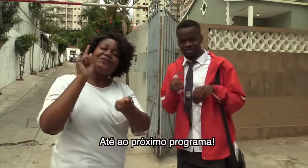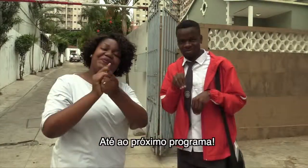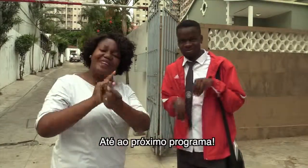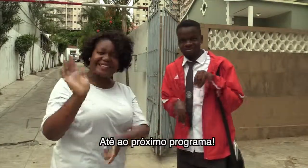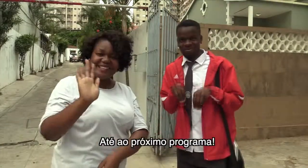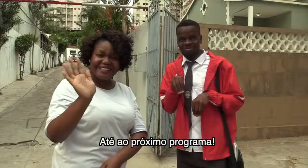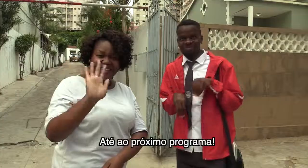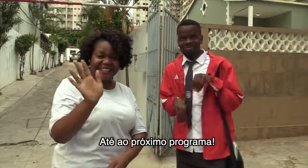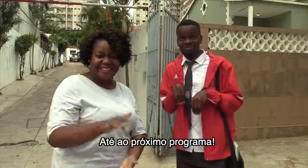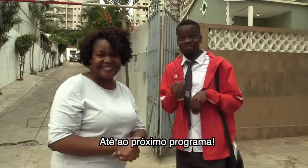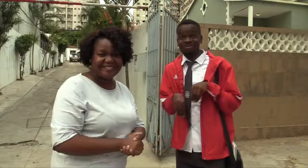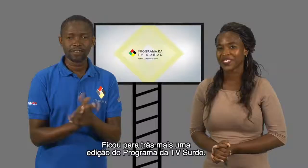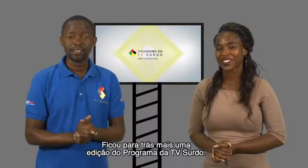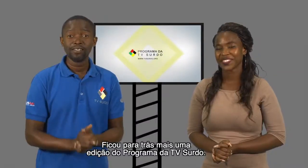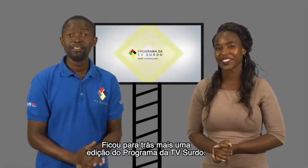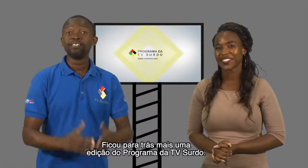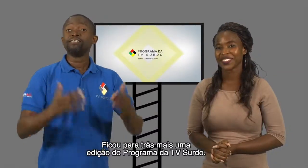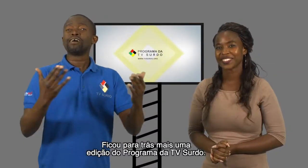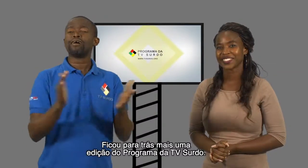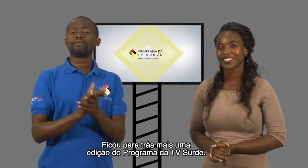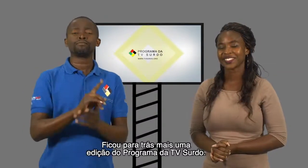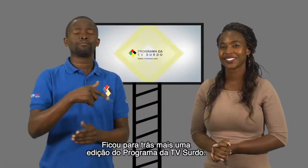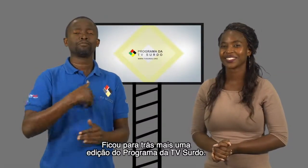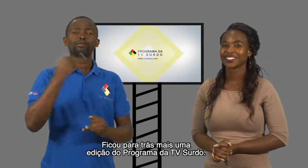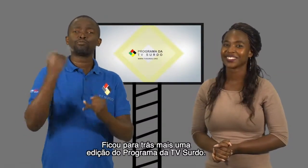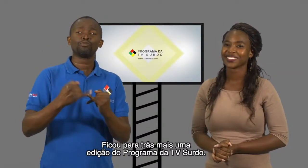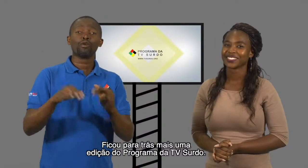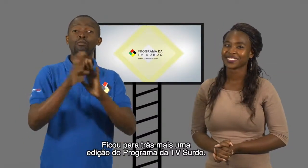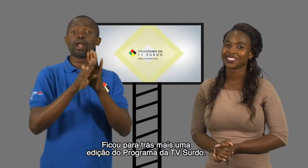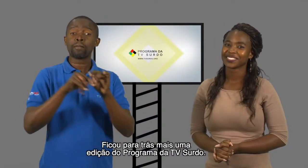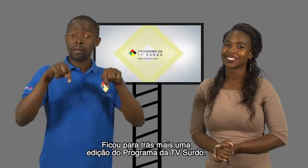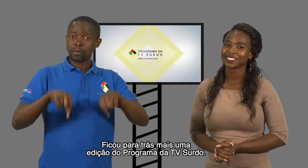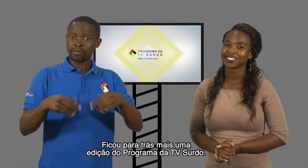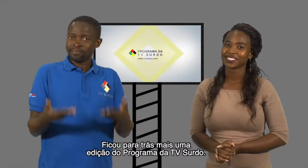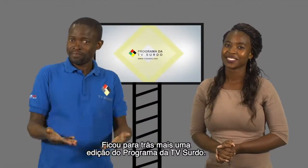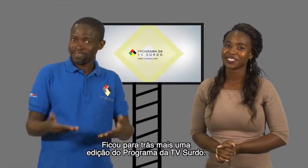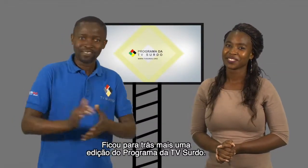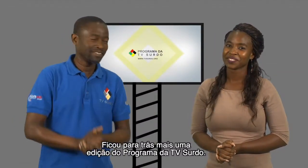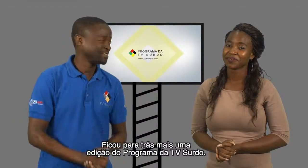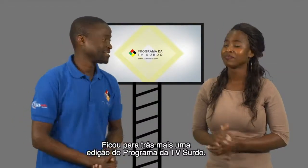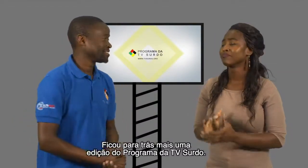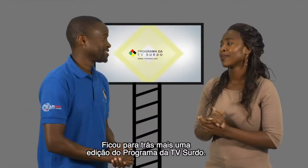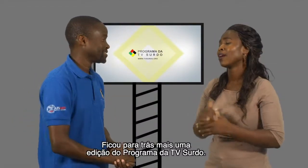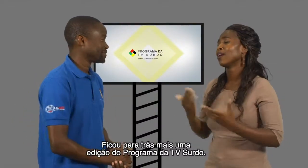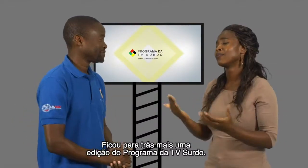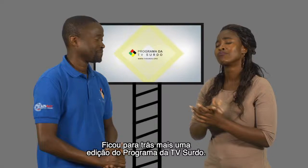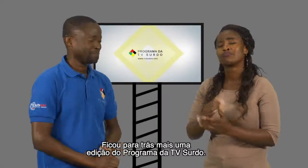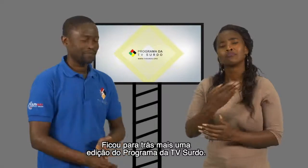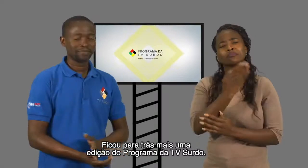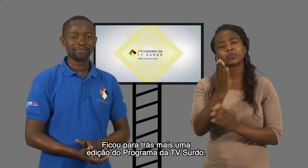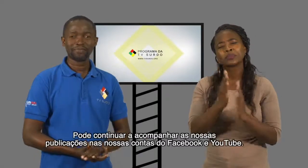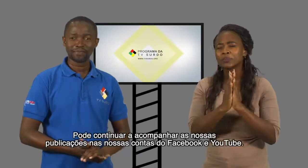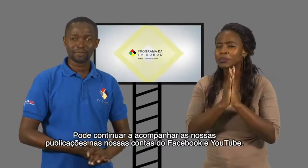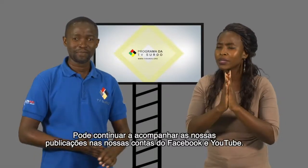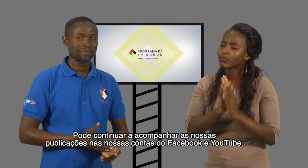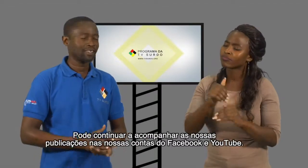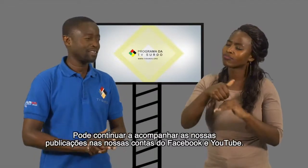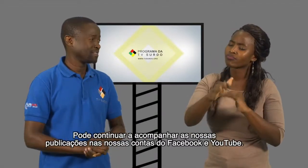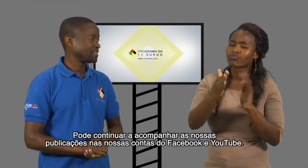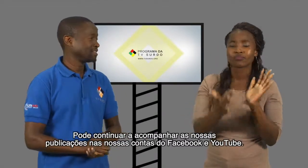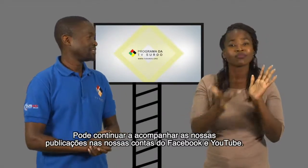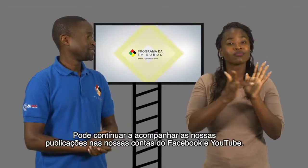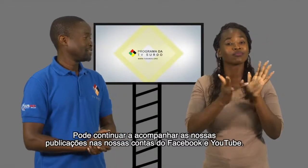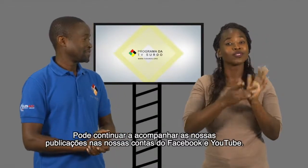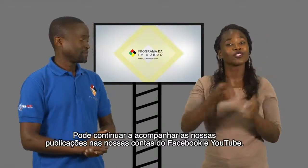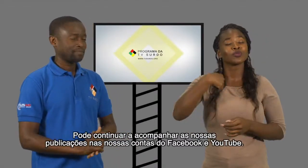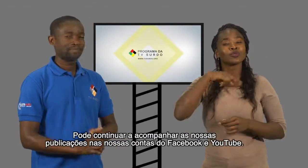próximo programa. Ficou para trás mais uma edição do programa da TV Surdo. Pode continuar a